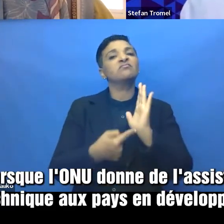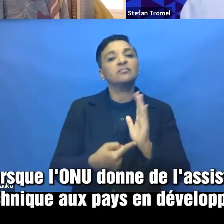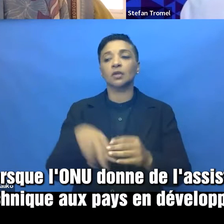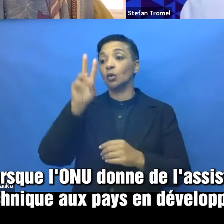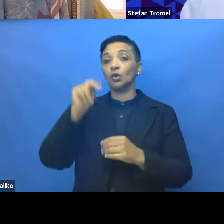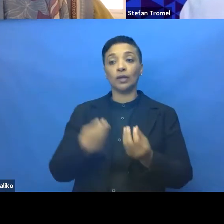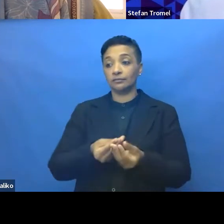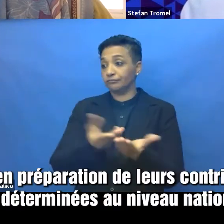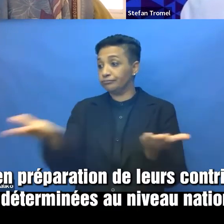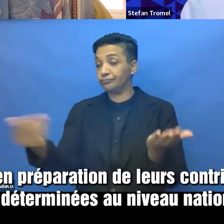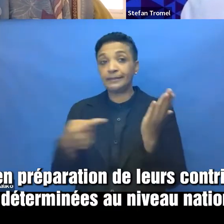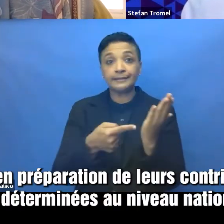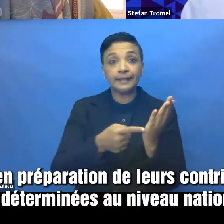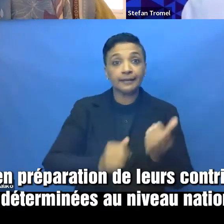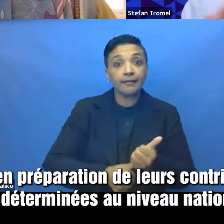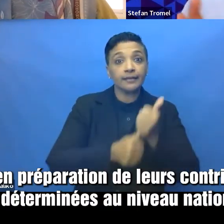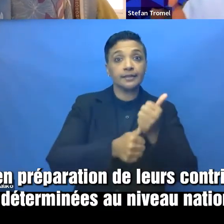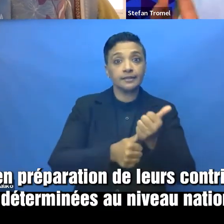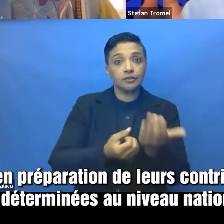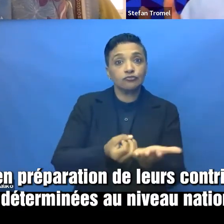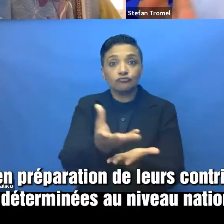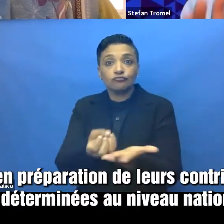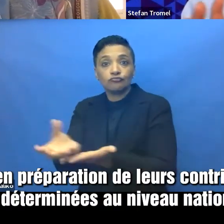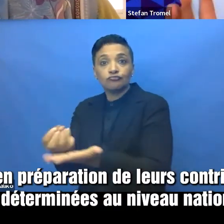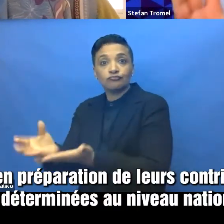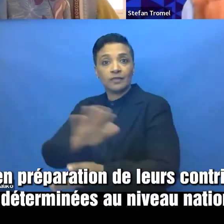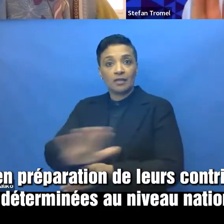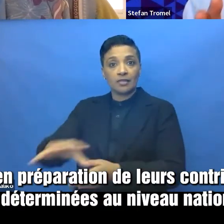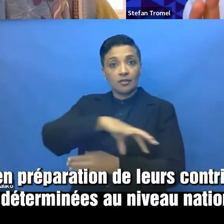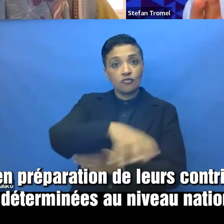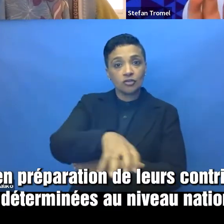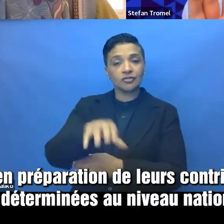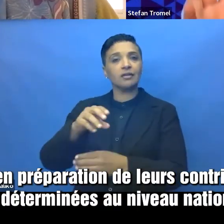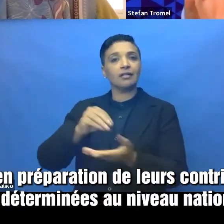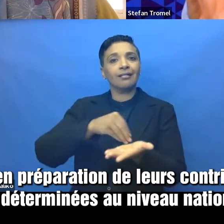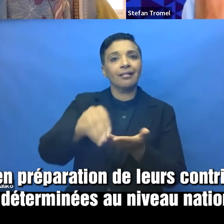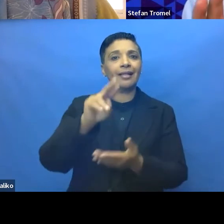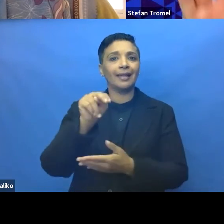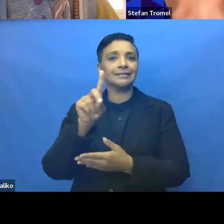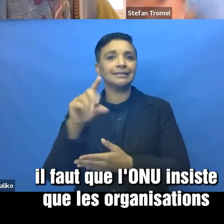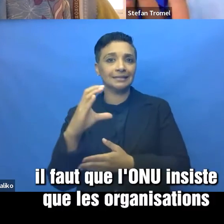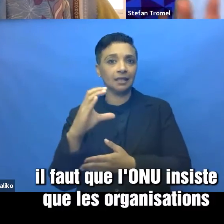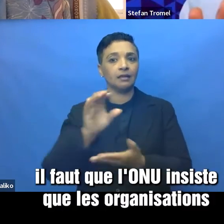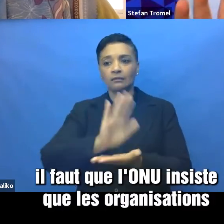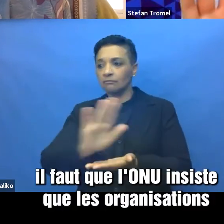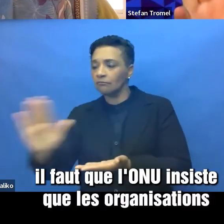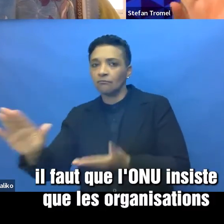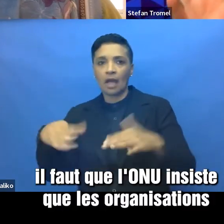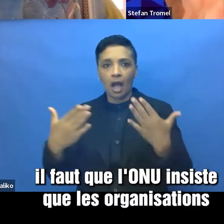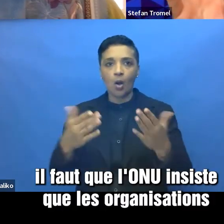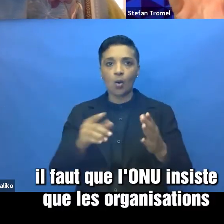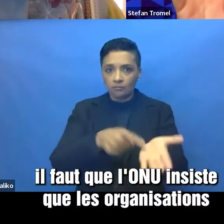Par exemple, lorsque l'ONU donne de l'assistance technique aux pays en développement en préparation de